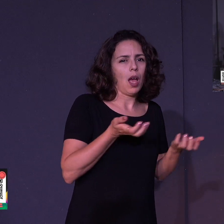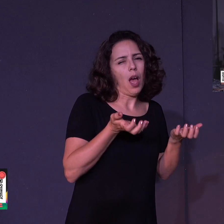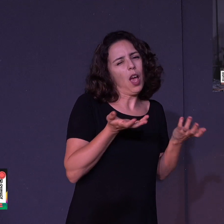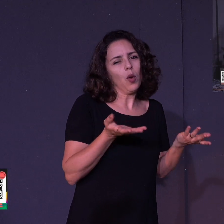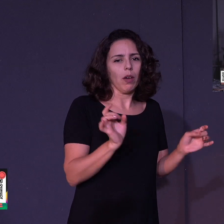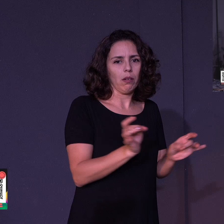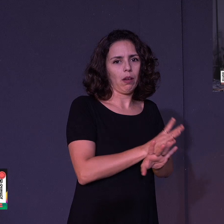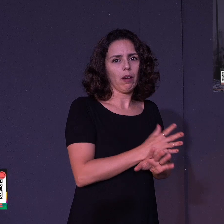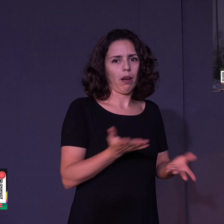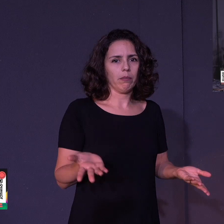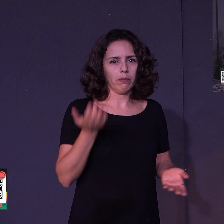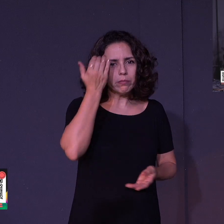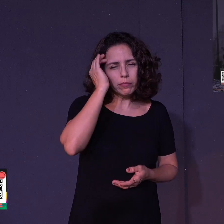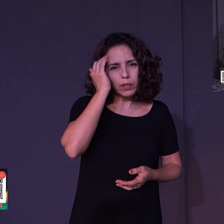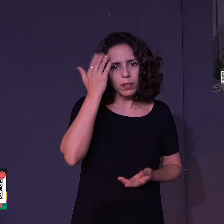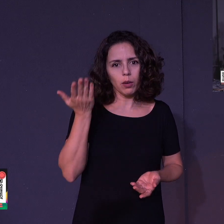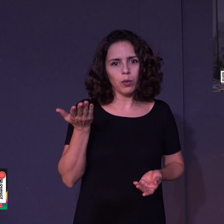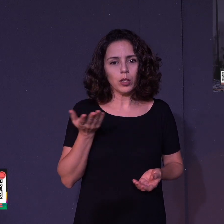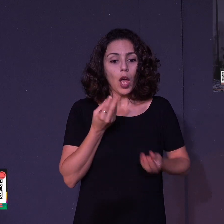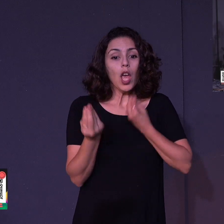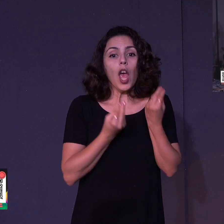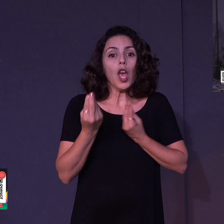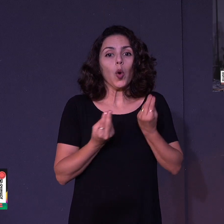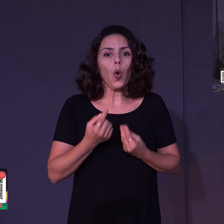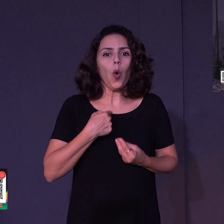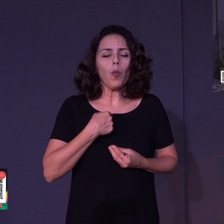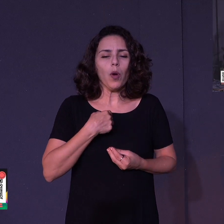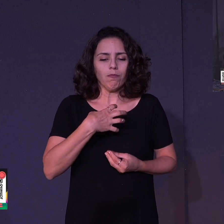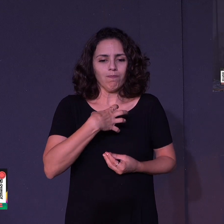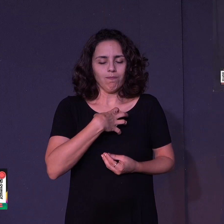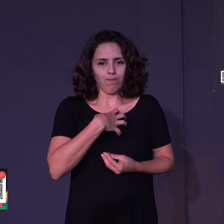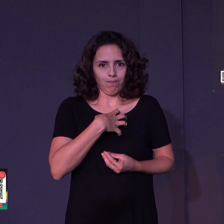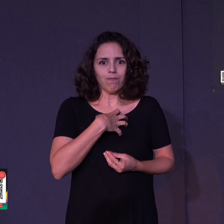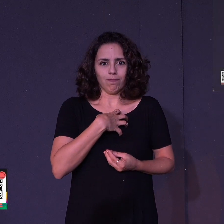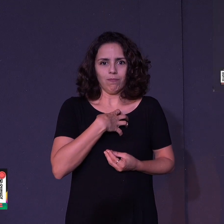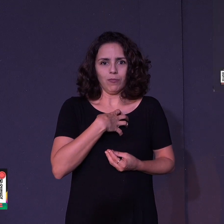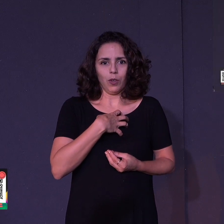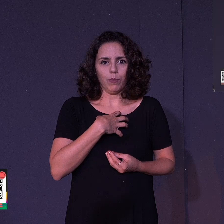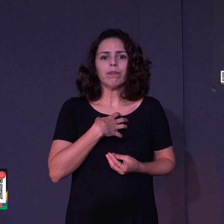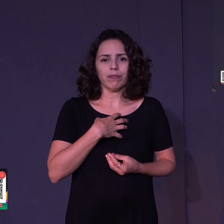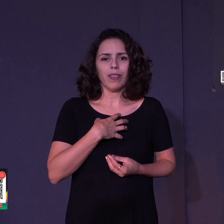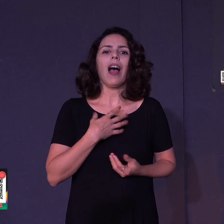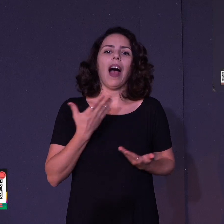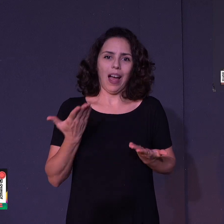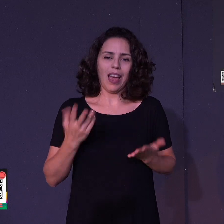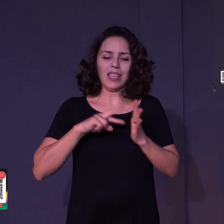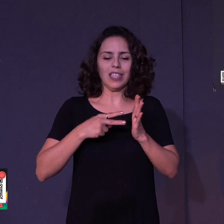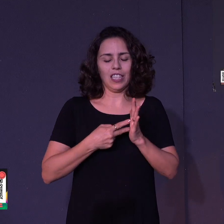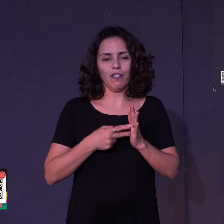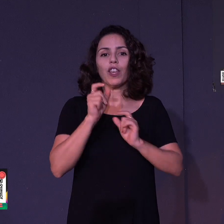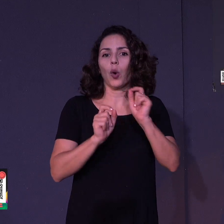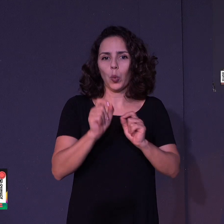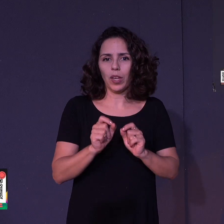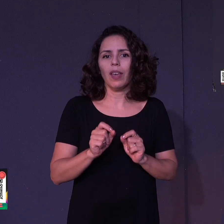vai definir exatamente como nós vamos nos portar diante do dia mau, diante do fim, que pode ser algo